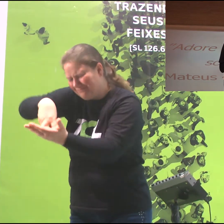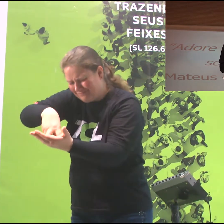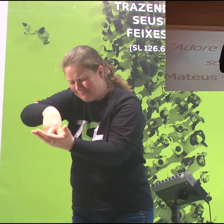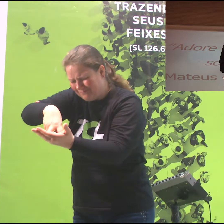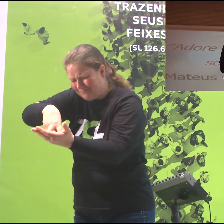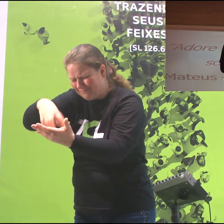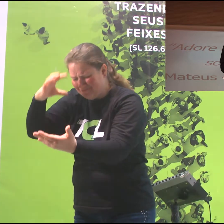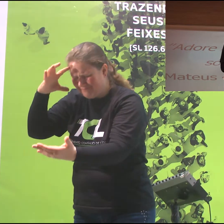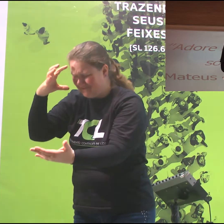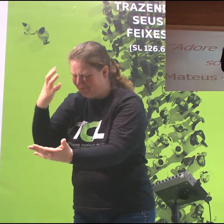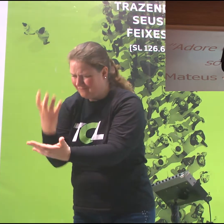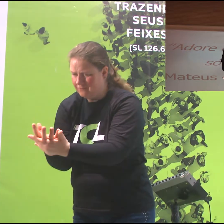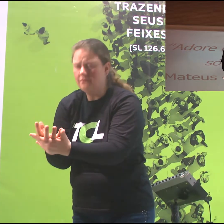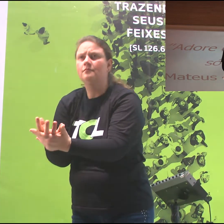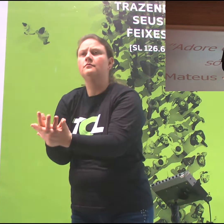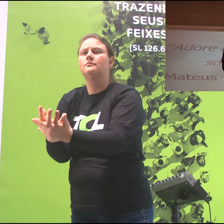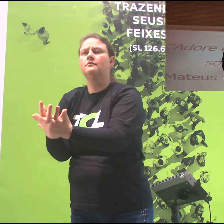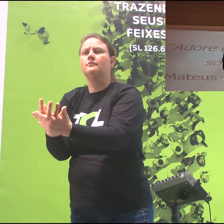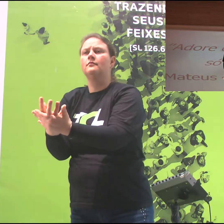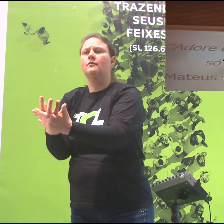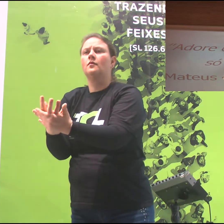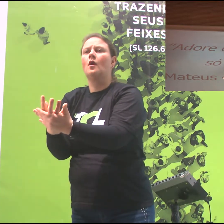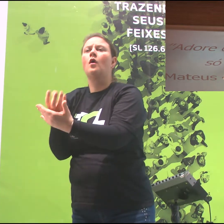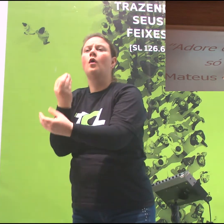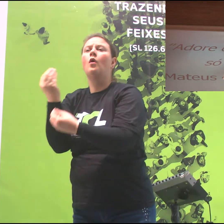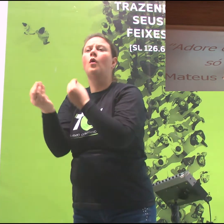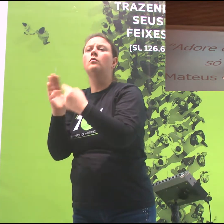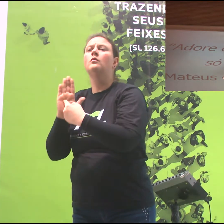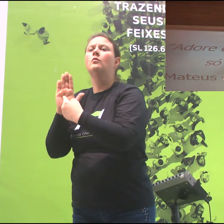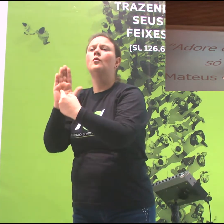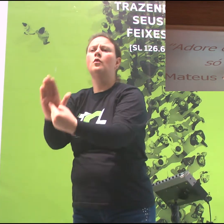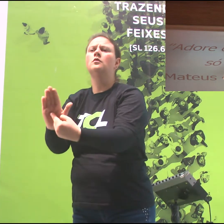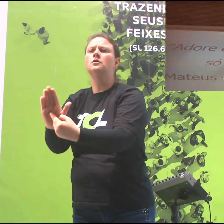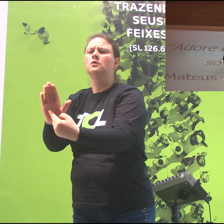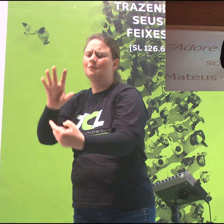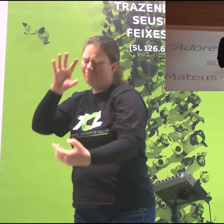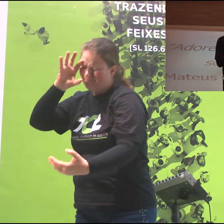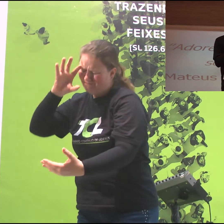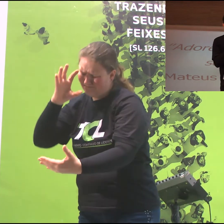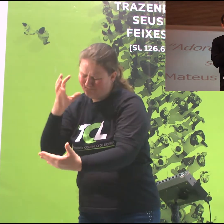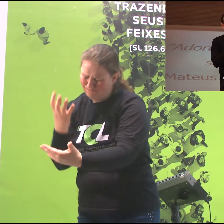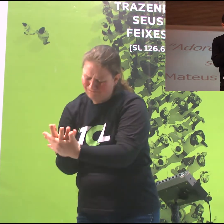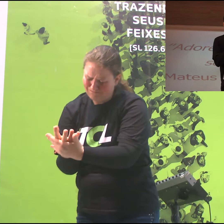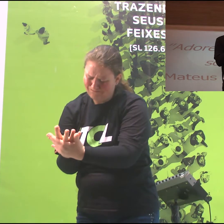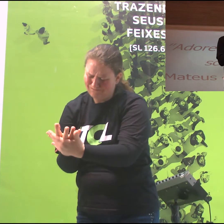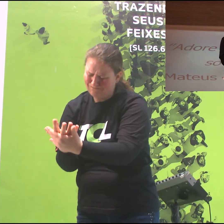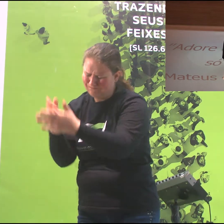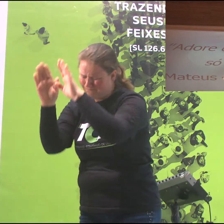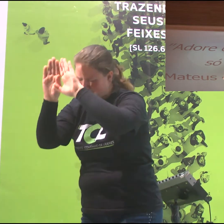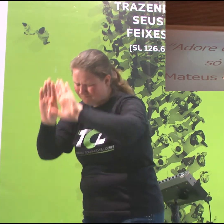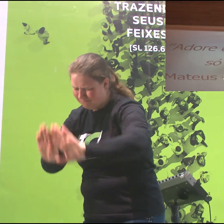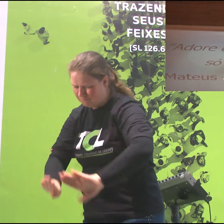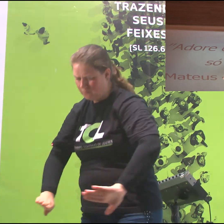com a testa, como uma expressão de profunda reverência.